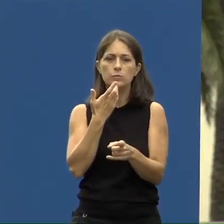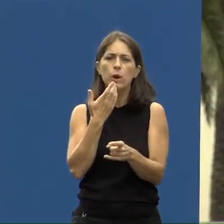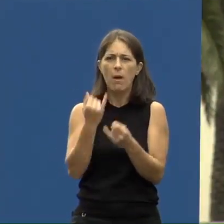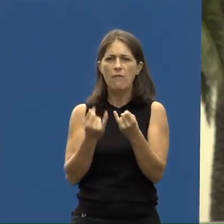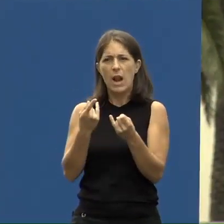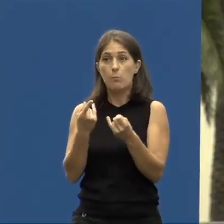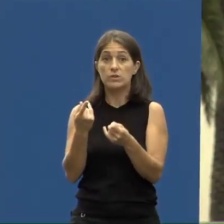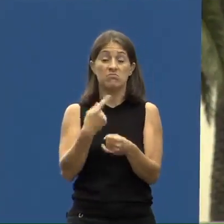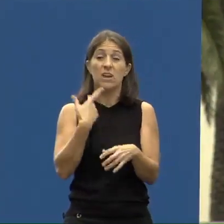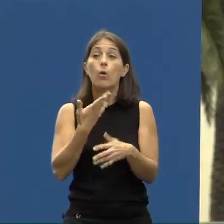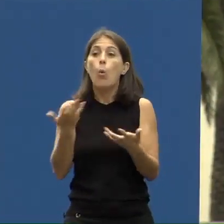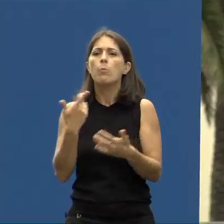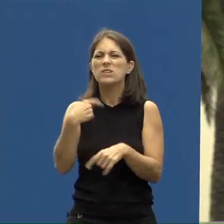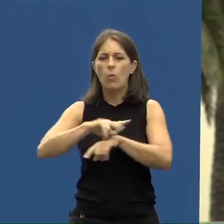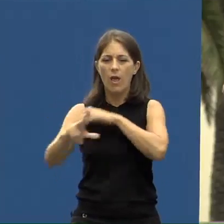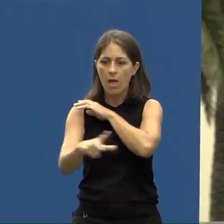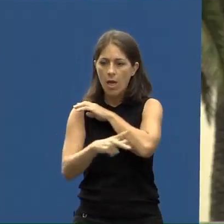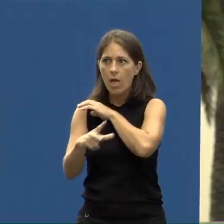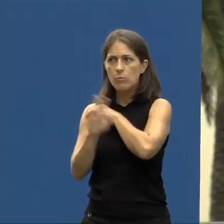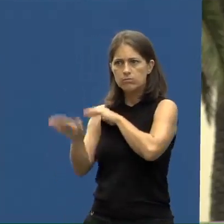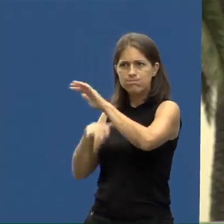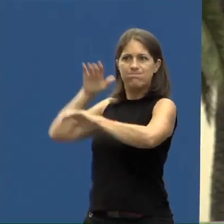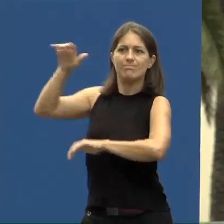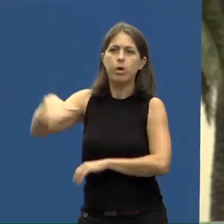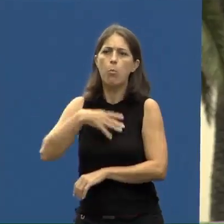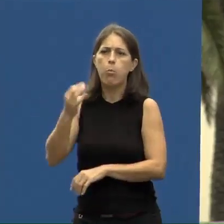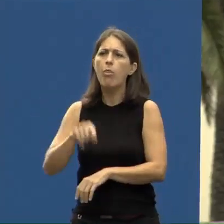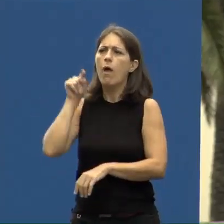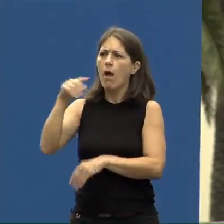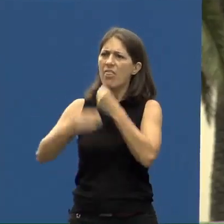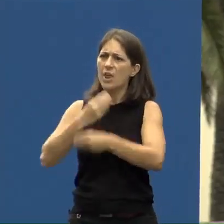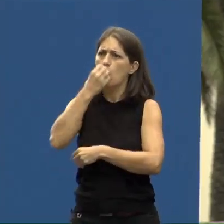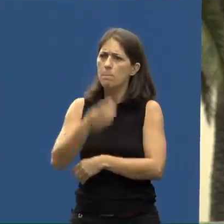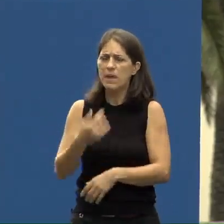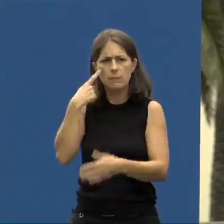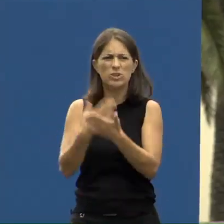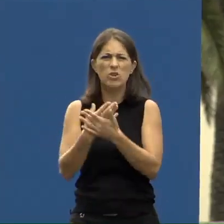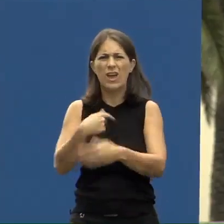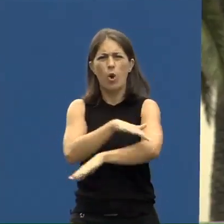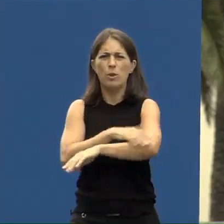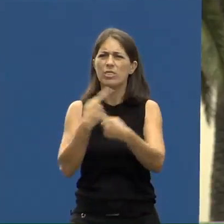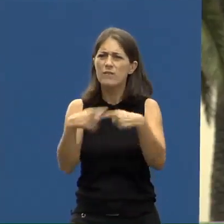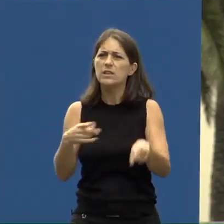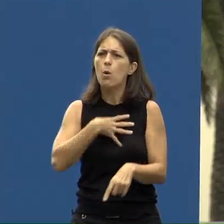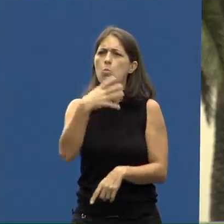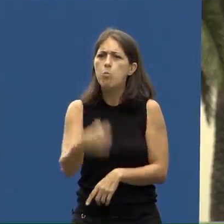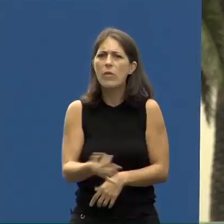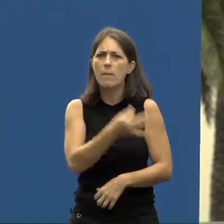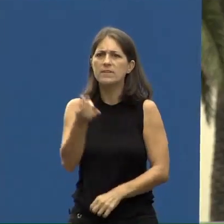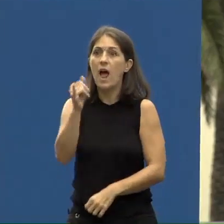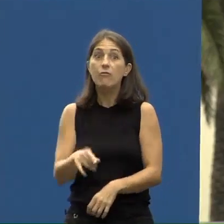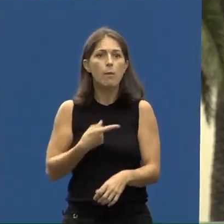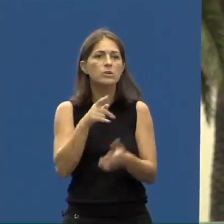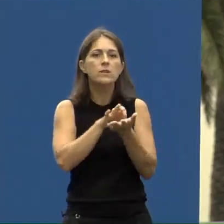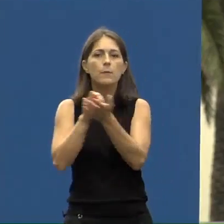máis difícil que a trincheira da alcaldía e facelo ben, e facelo demostrando que se pode gobernar de outra forma, que se pode poñer as institucións ao servicio